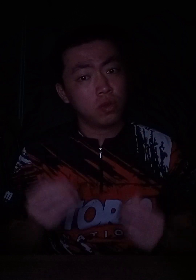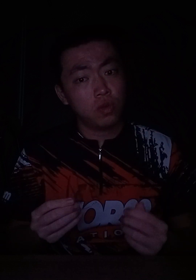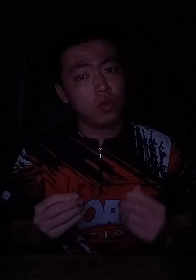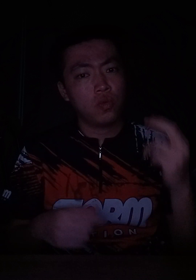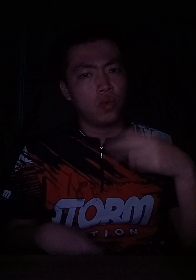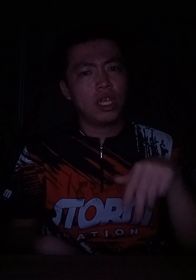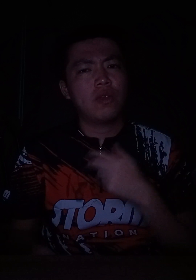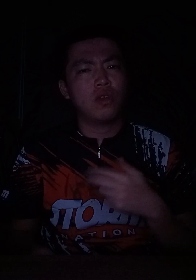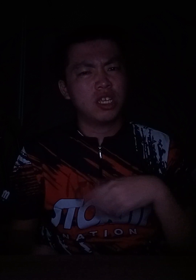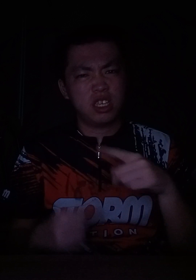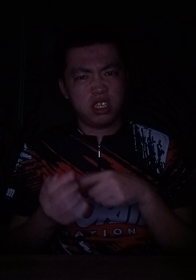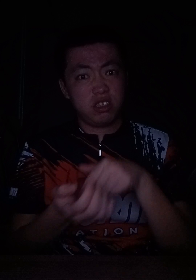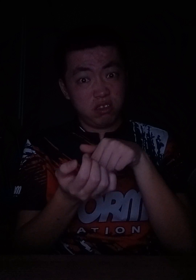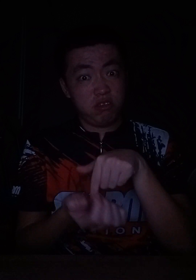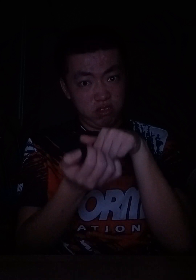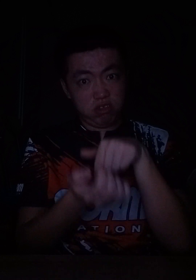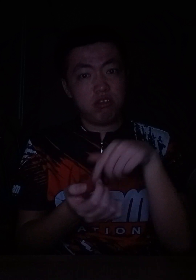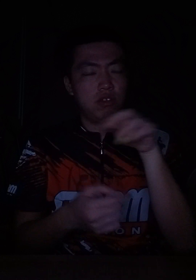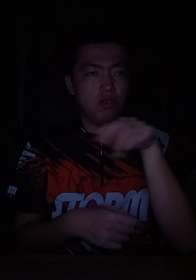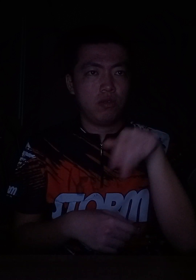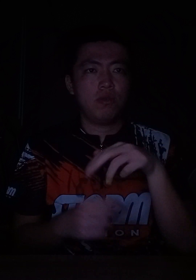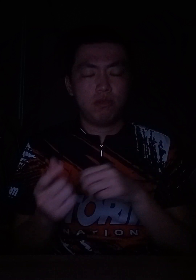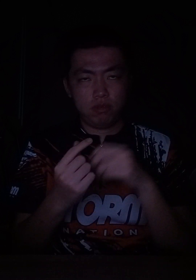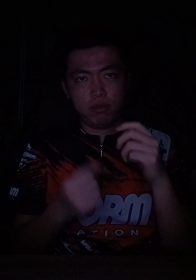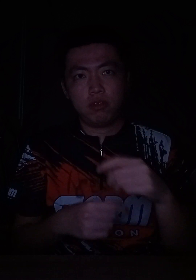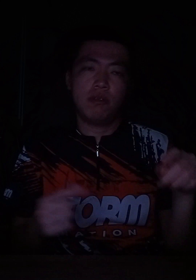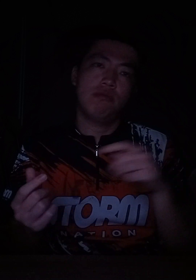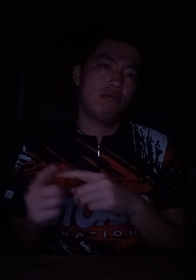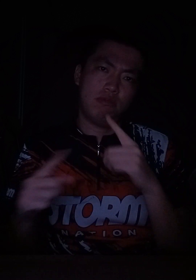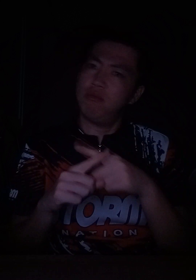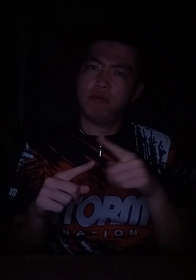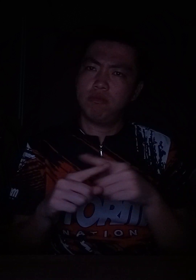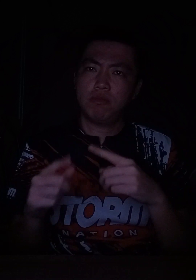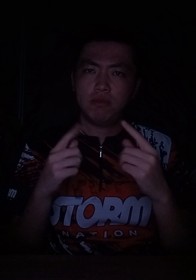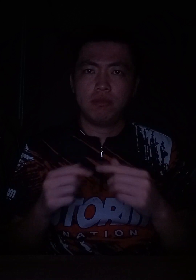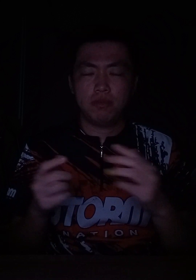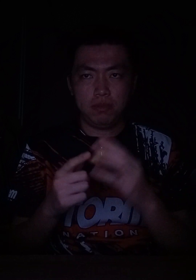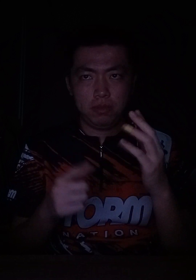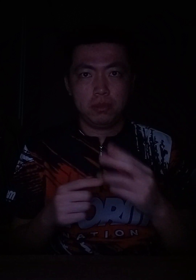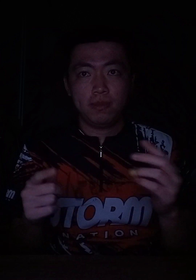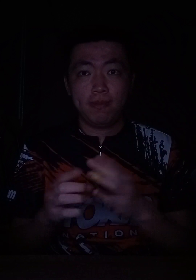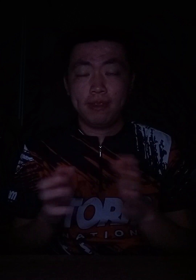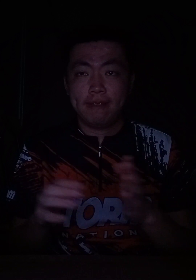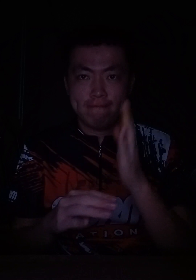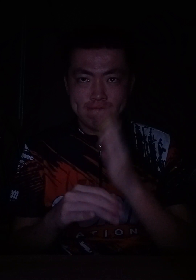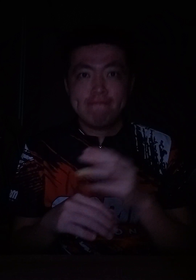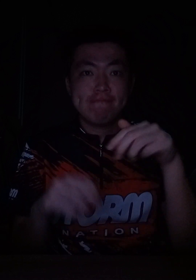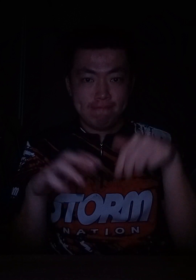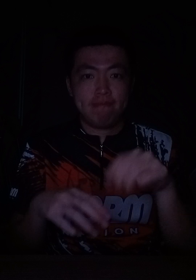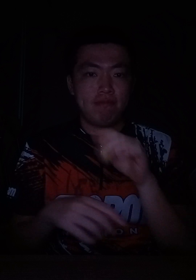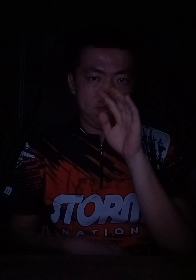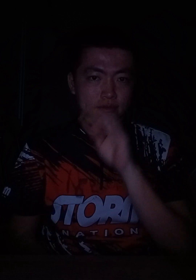나홀로 승강기 작업 중 사망한 사건에서 지휘자가 없었다는 이유로 사측에 유죄 판결이 내려지기도 했습니다. 네.